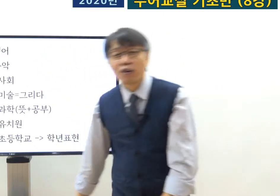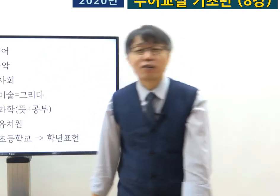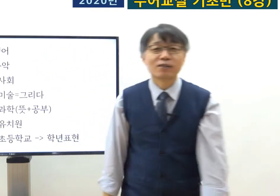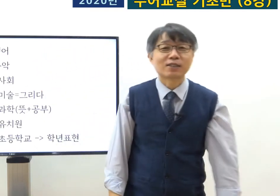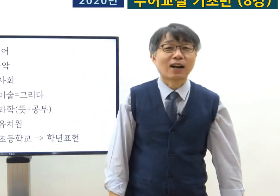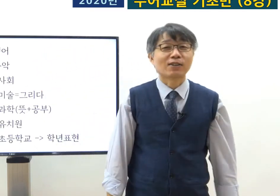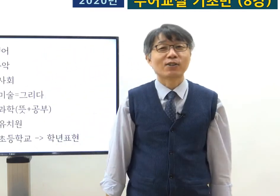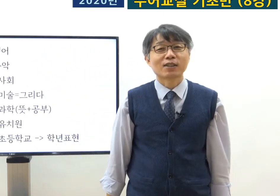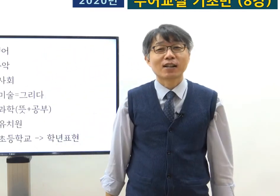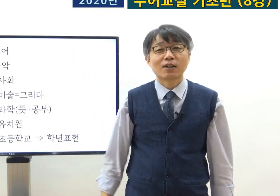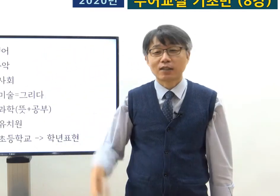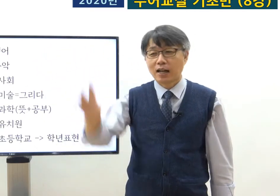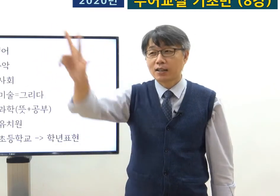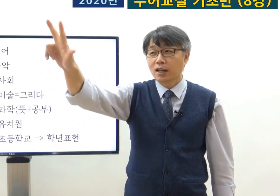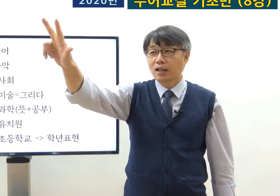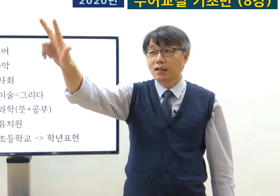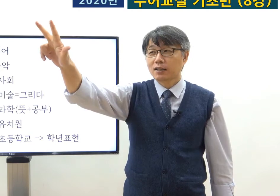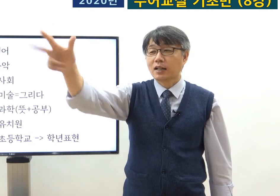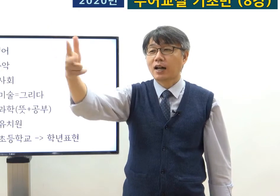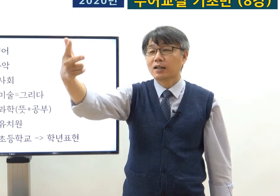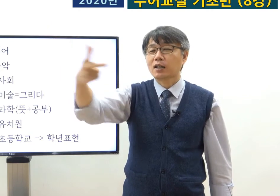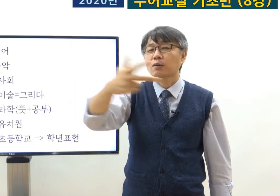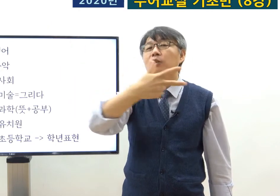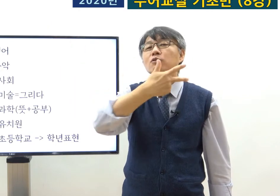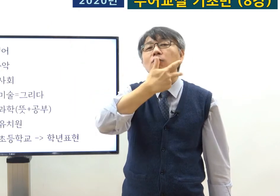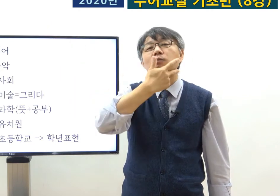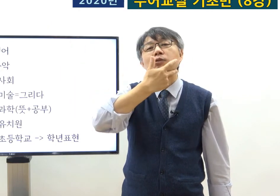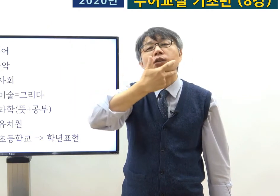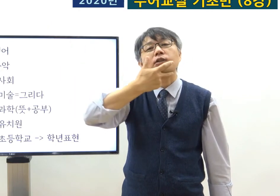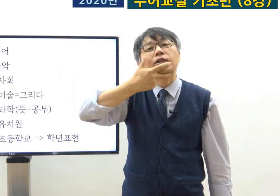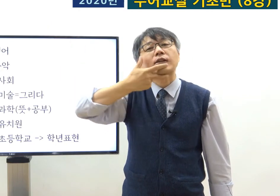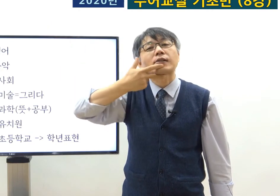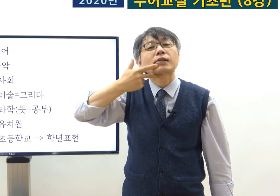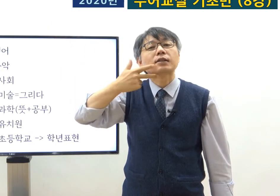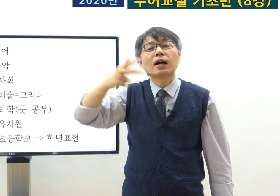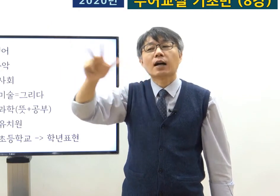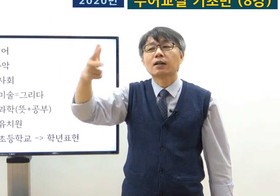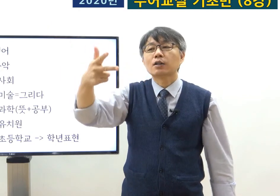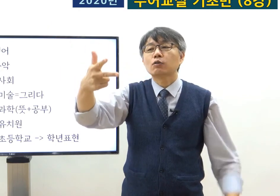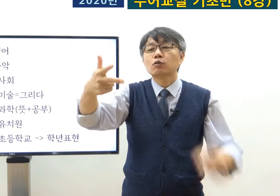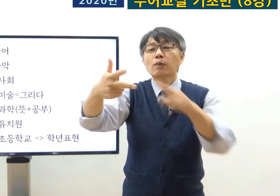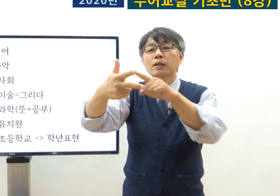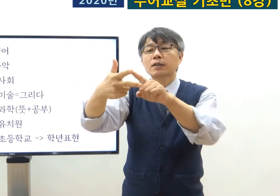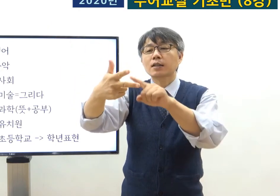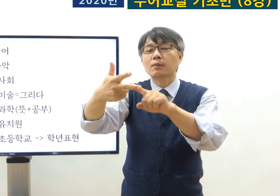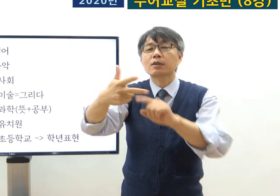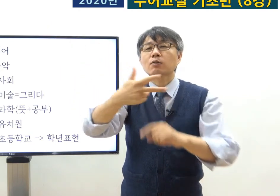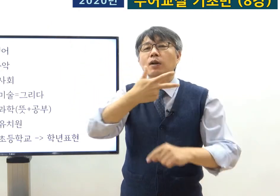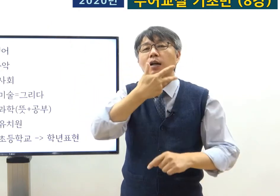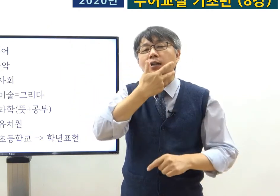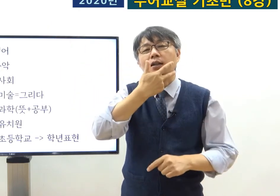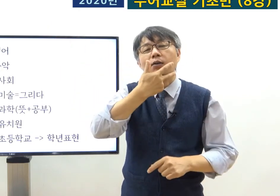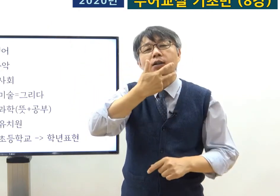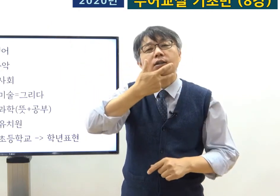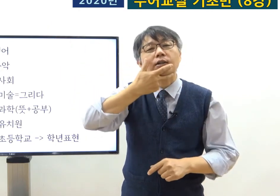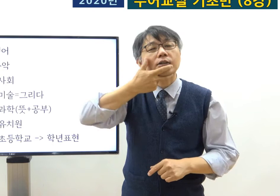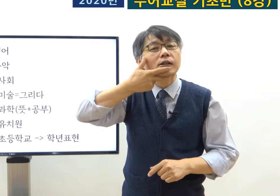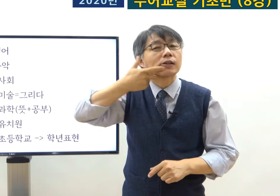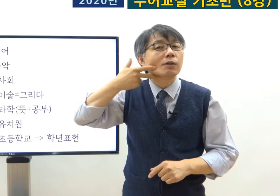영어. 자, 영어는 어떻게 할까요? 자, 이렇게 해주시고 밑에서 이렇게. 자, 두 번째, 세 번째 손가락 가운데 턱을 이렇게 넣으면서